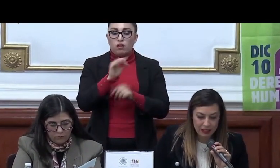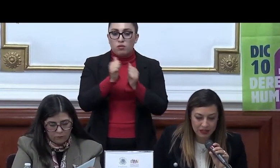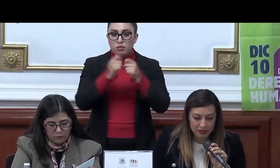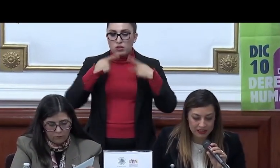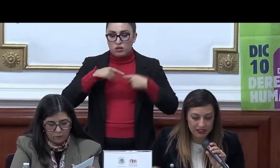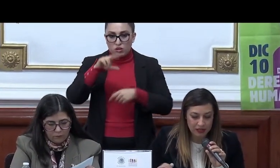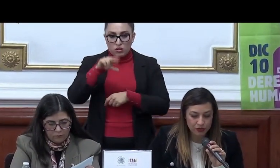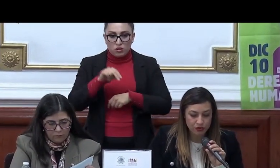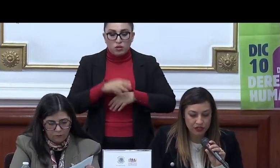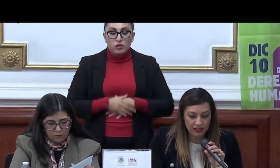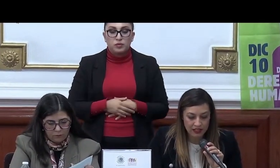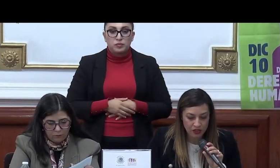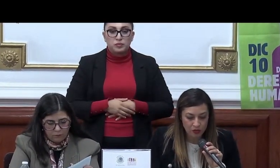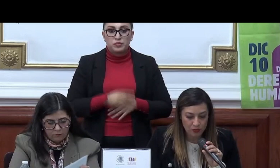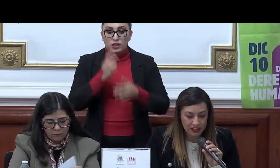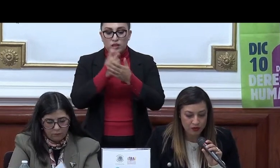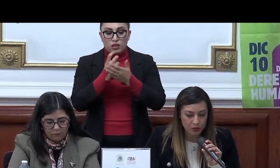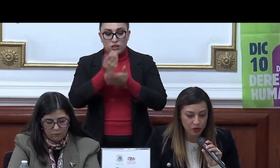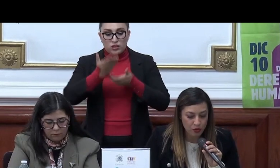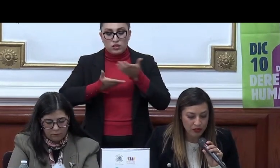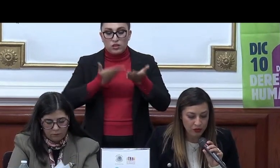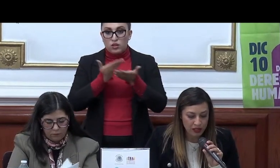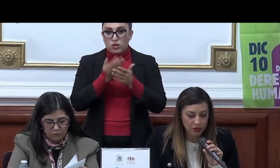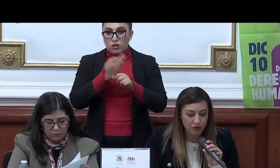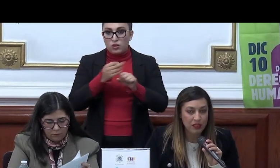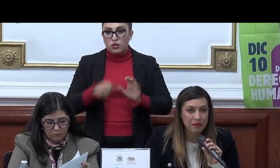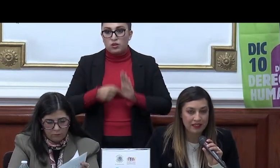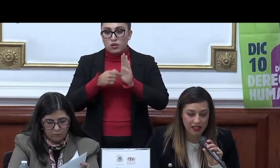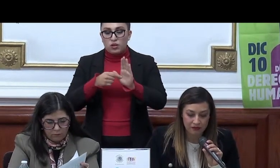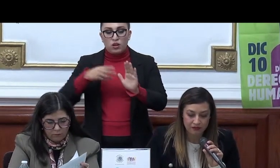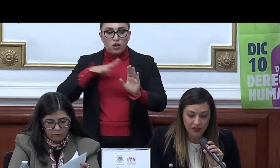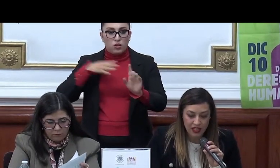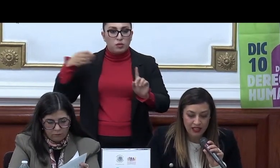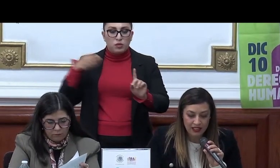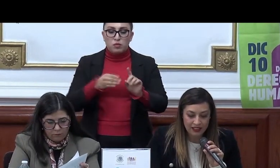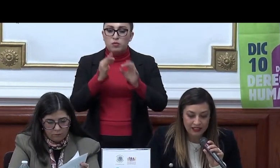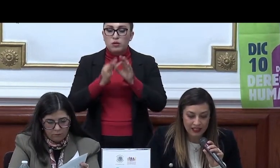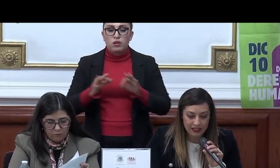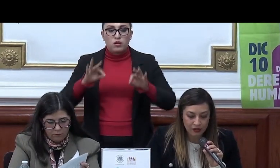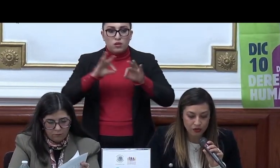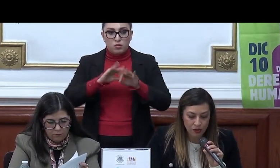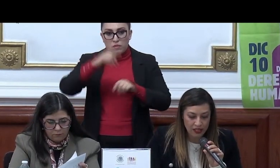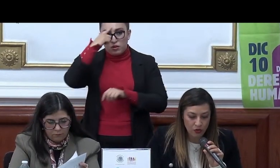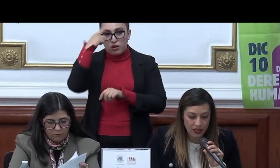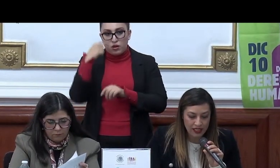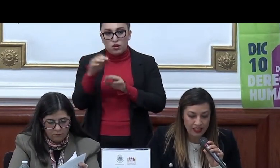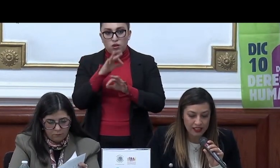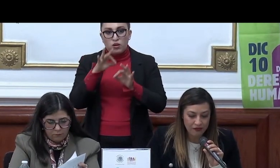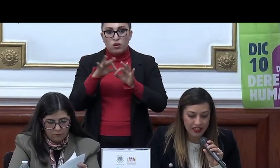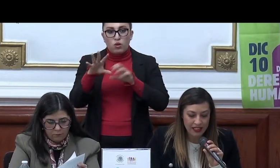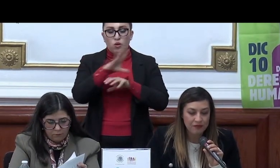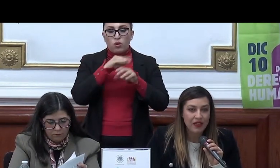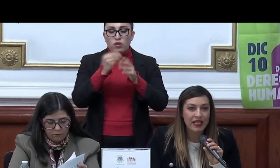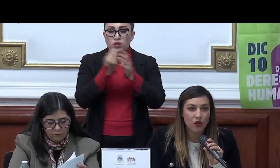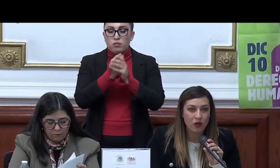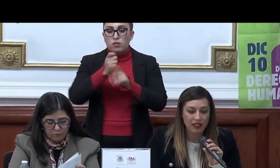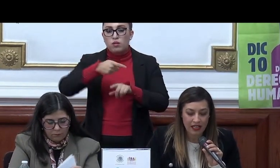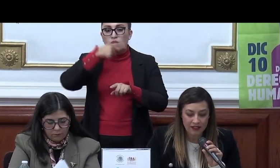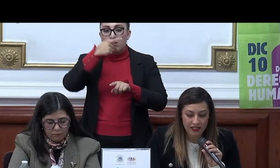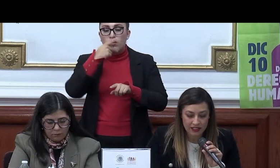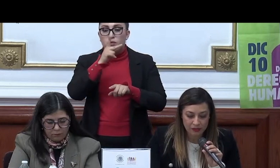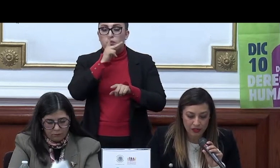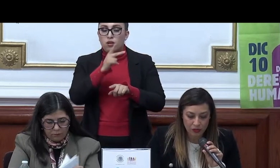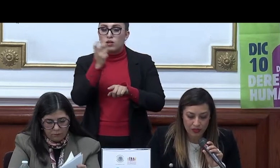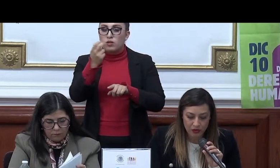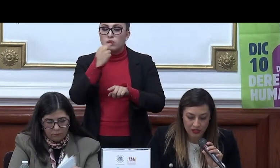El dictamen que presentamos tiene como objetivo promover un cambio fundamental, garantizar que nuestro lenguaje refleje igualdad